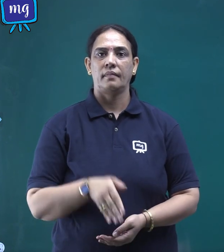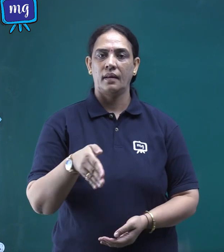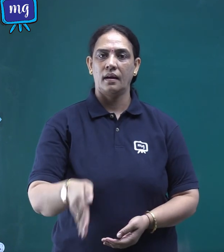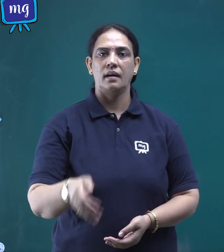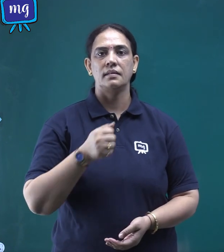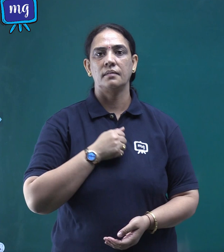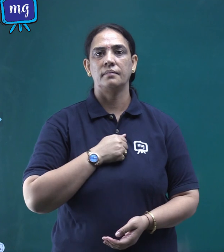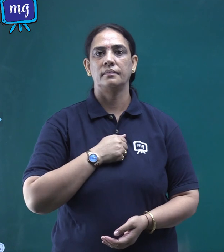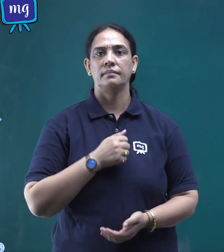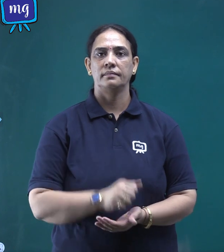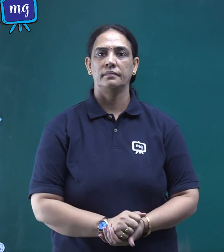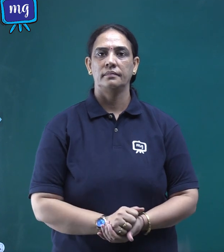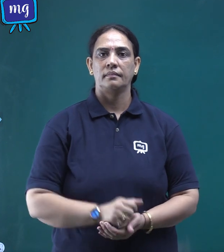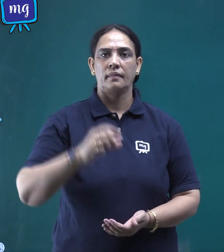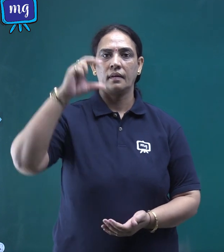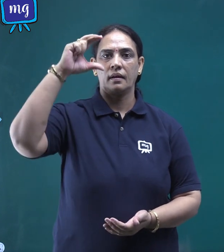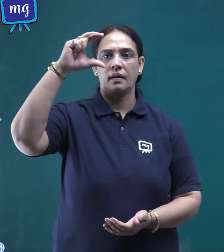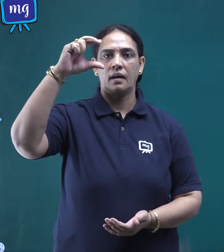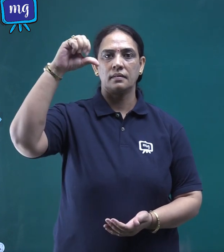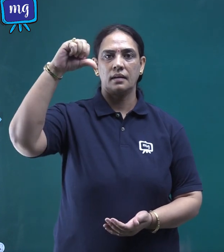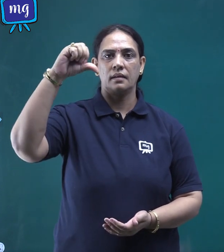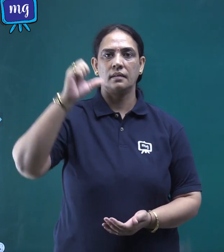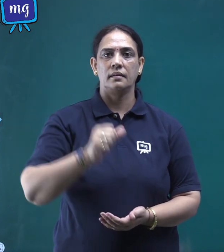आज हम क्लास नाइन्थ